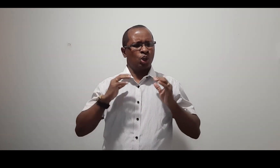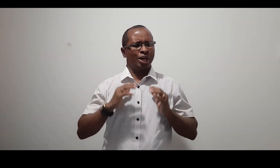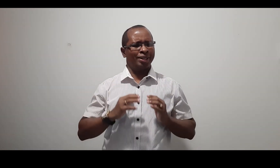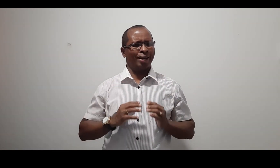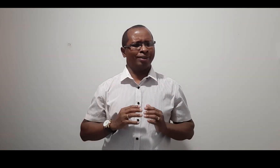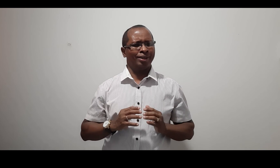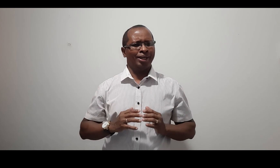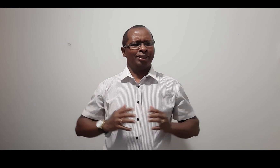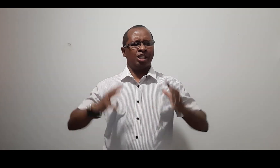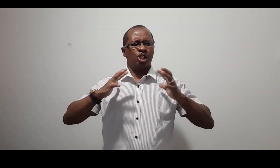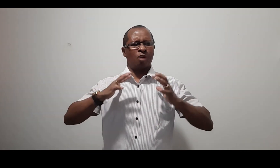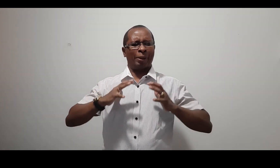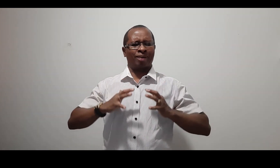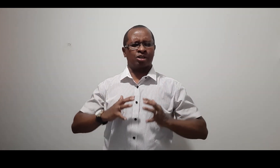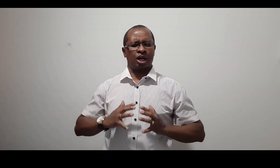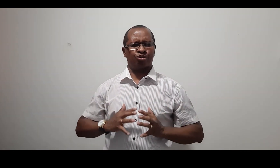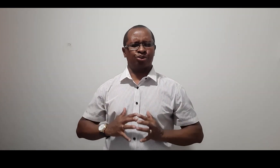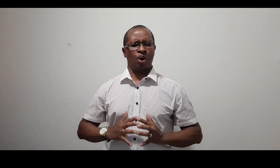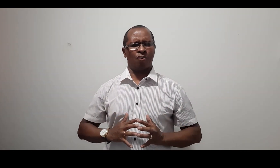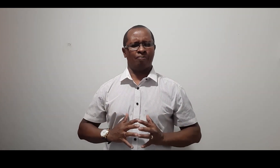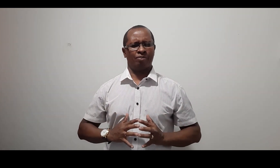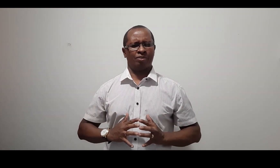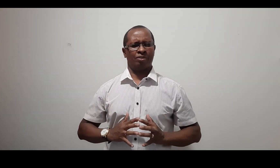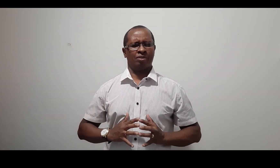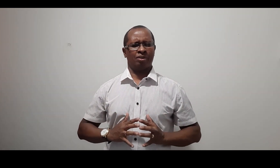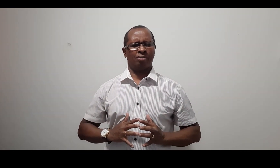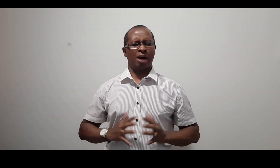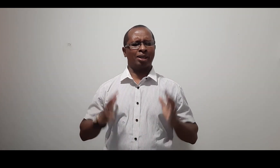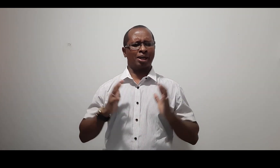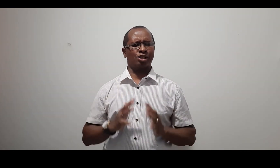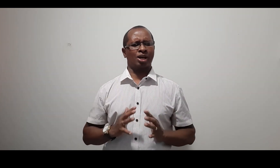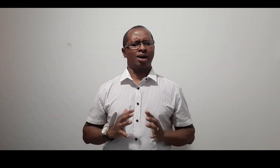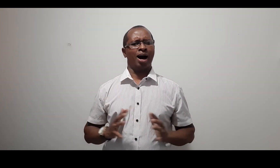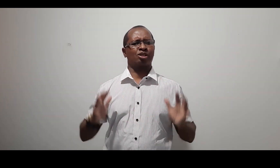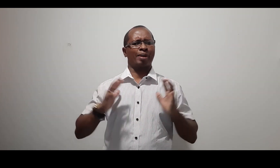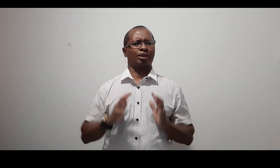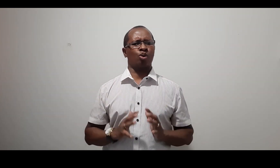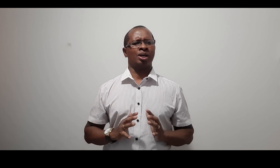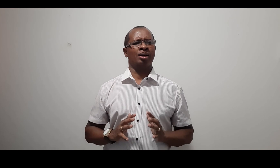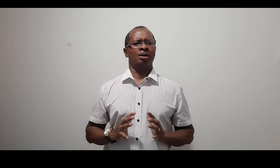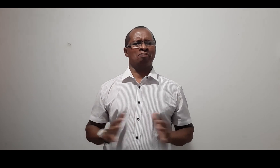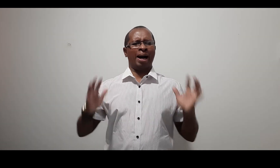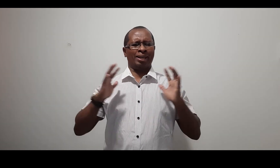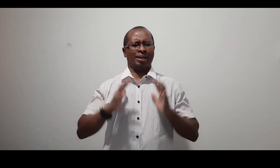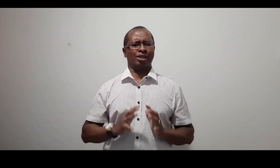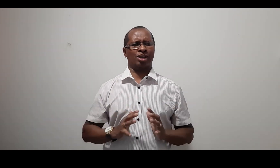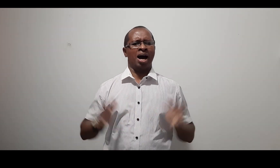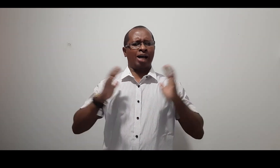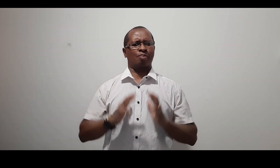manoloana ny ady, de izy mampatanjaka ny finao, mahereza aza matahotra, mahereza aza